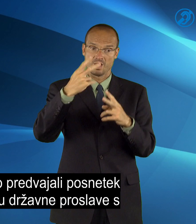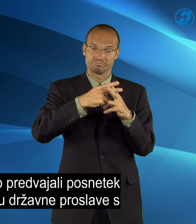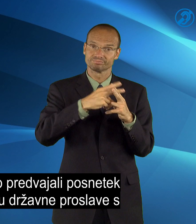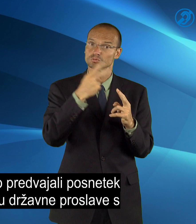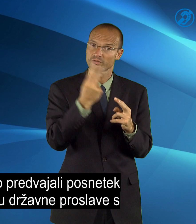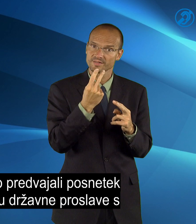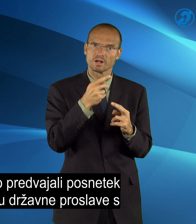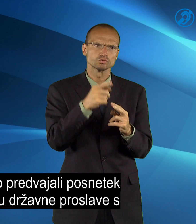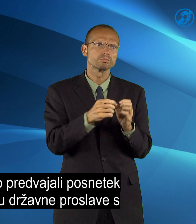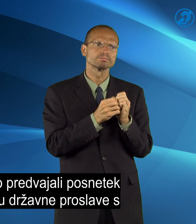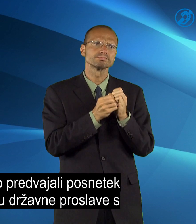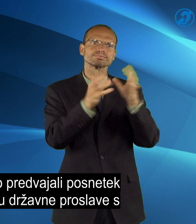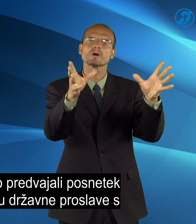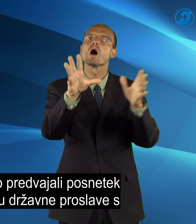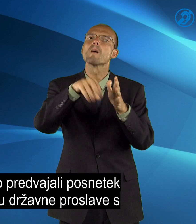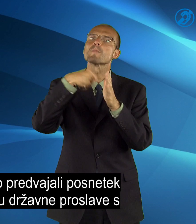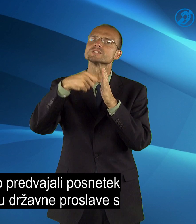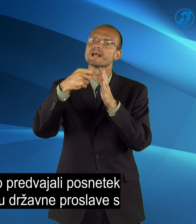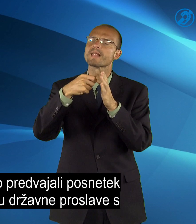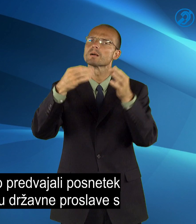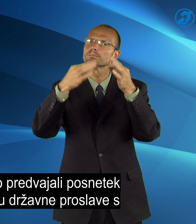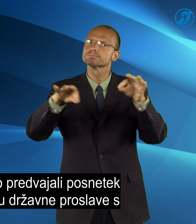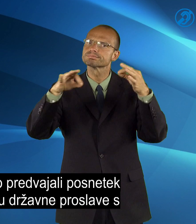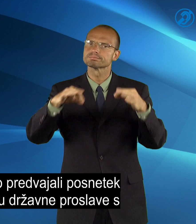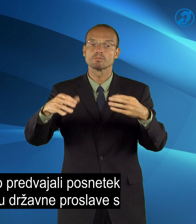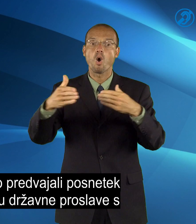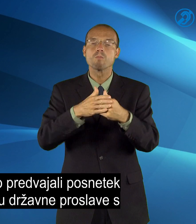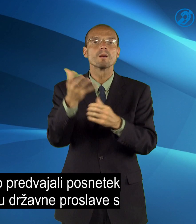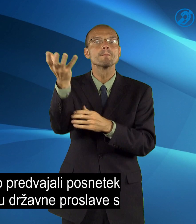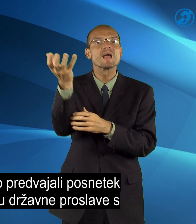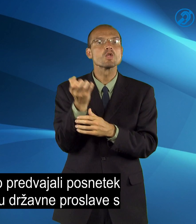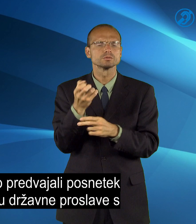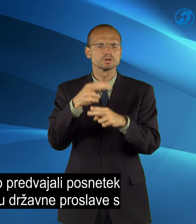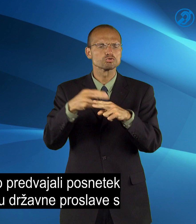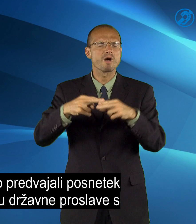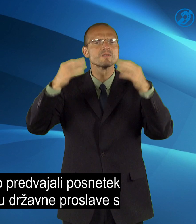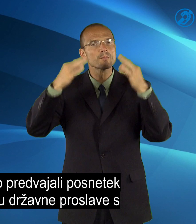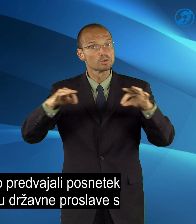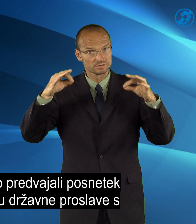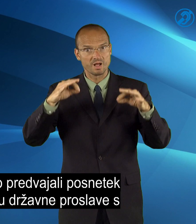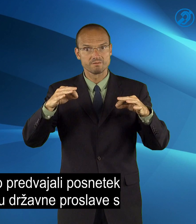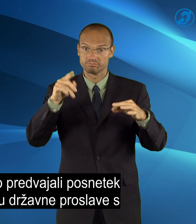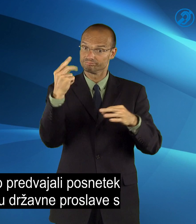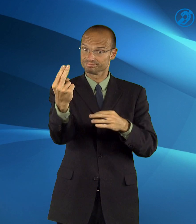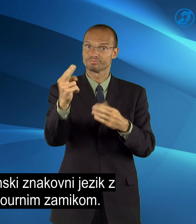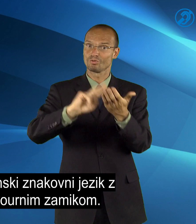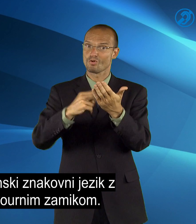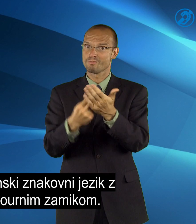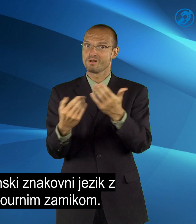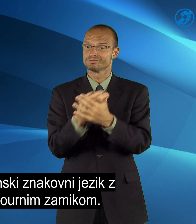Na RTV Slovenija so predvajali posnetek prireditve ob prenosu državne proslave s tolmačem za slovenski znakovni